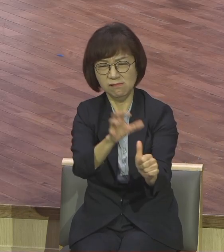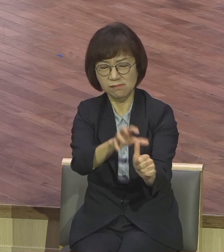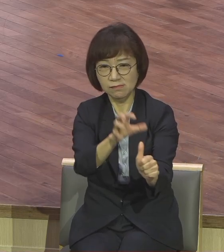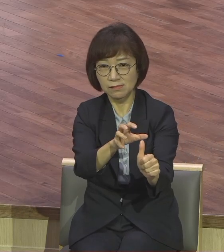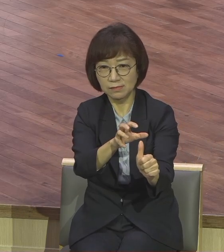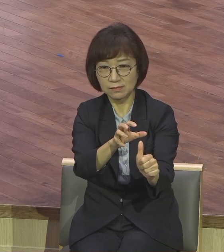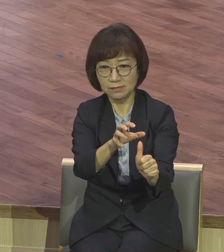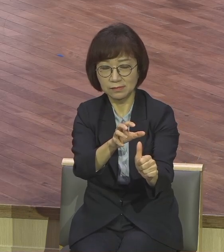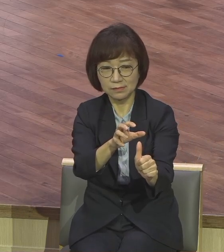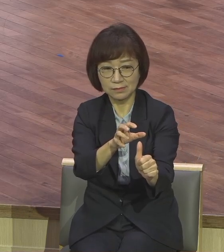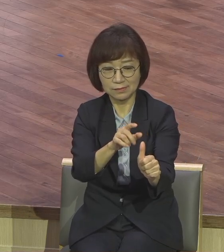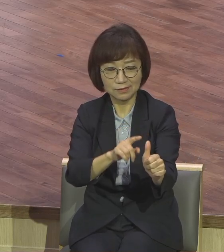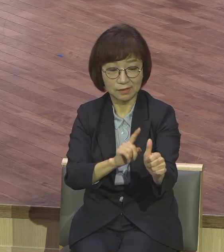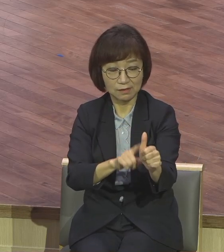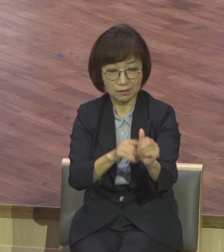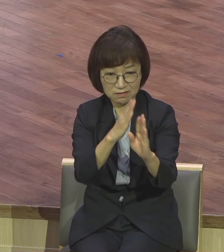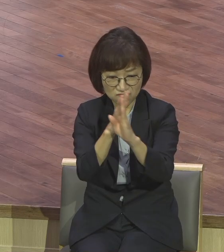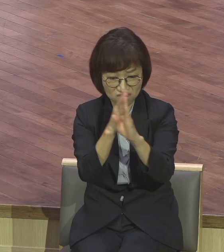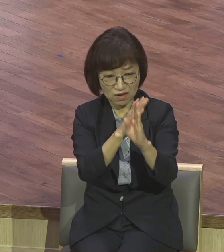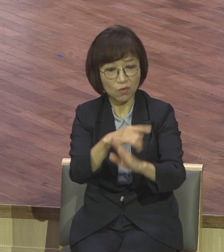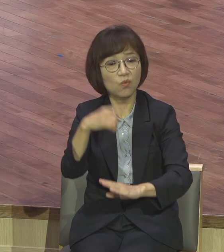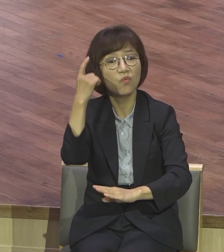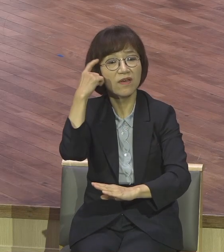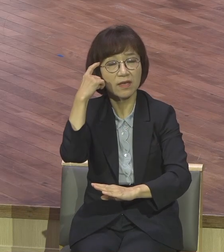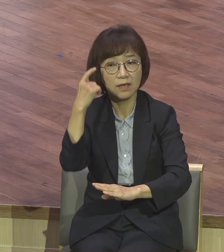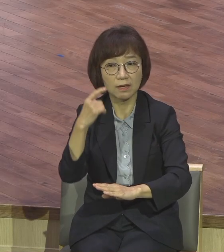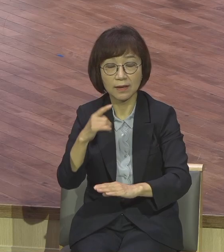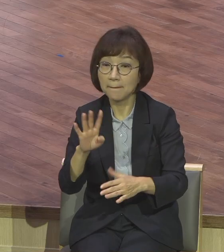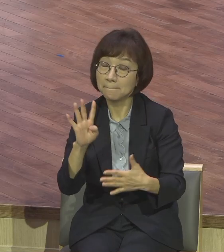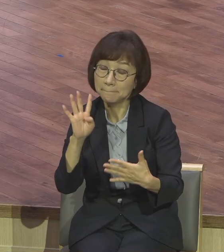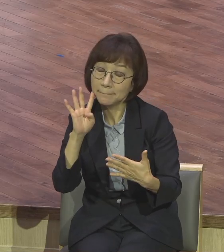행동을 보고 그냥 아유 뭐